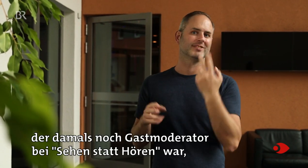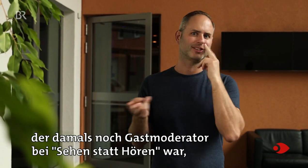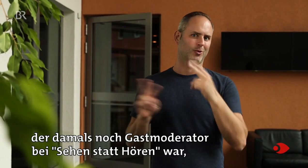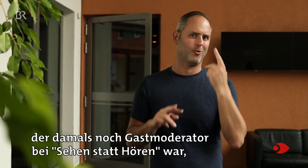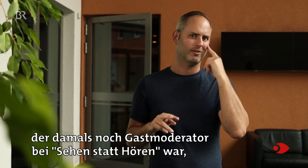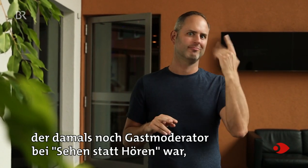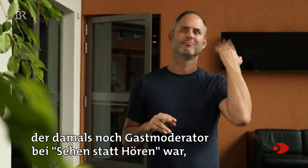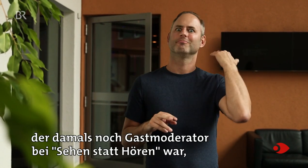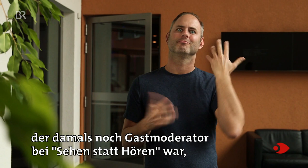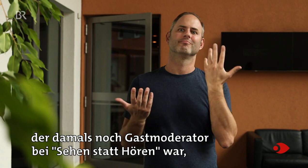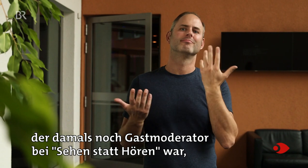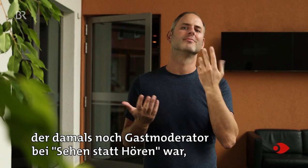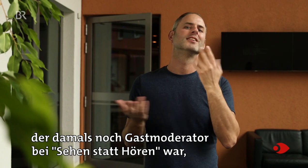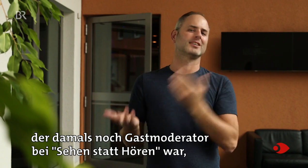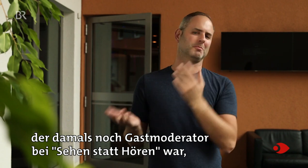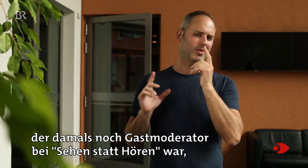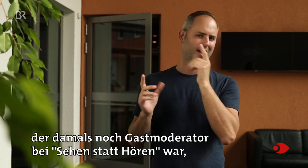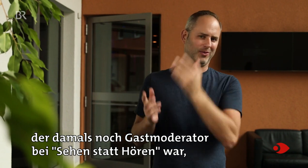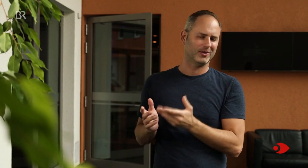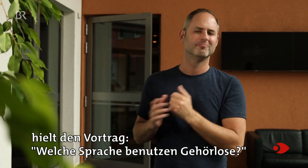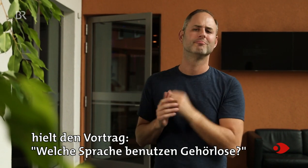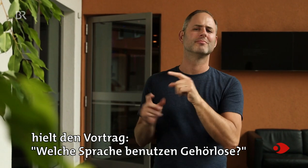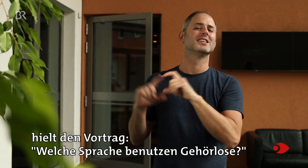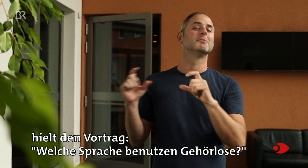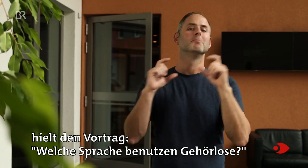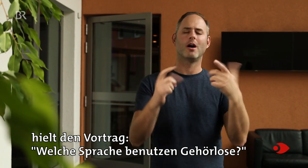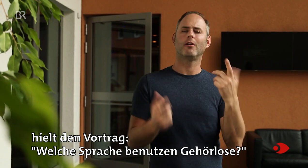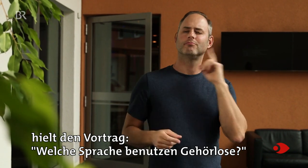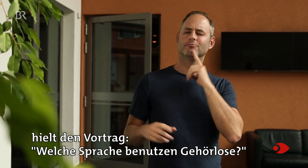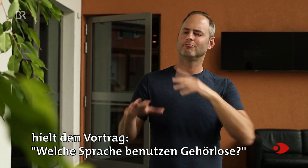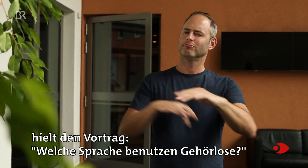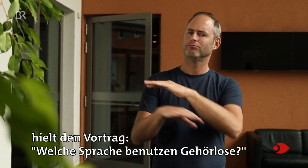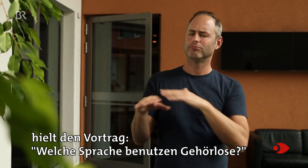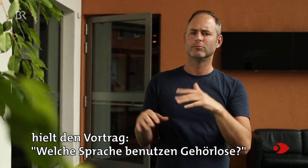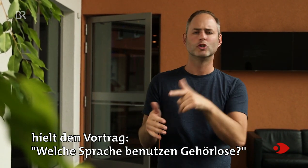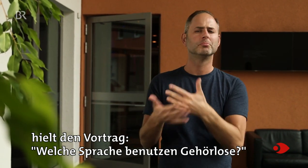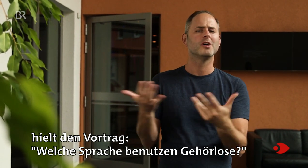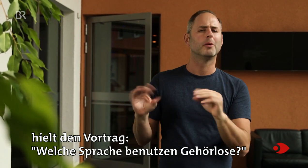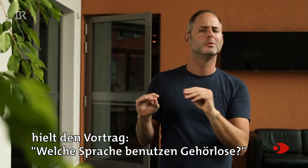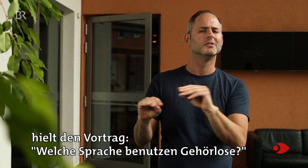der damals noch Gastmoderator bei Seen statt Hören war, hielt den Vortrag, welche Sprache benutzen Gehörlose.